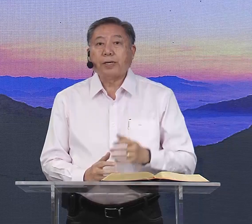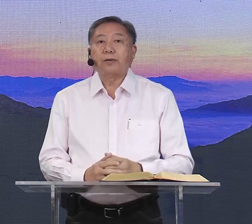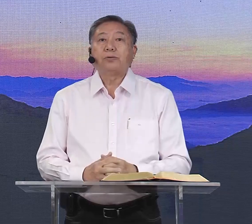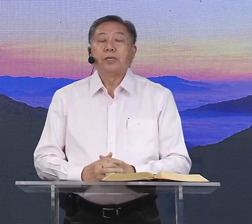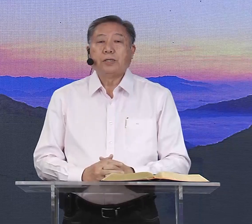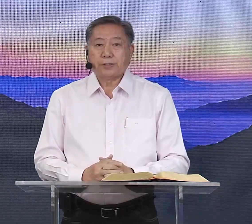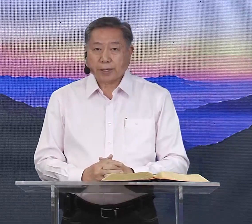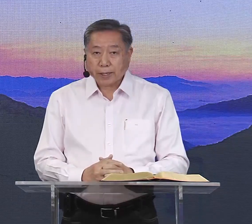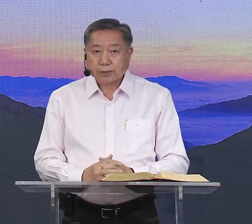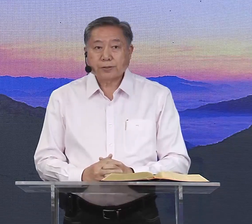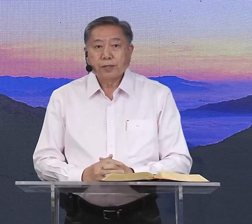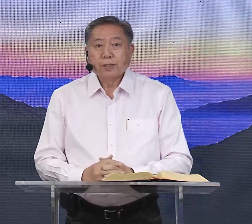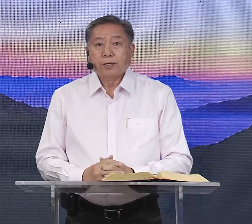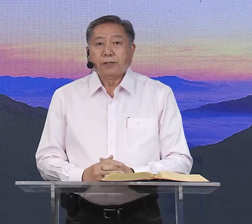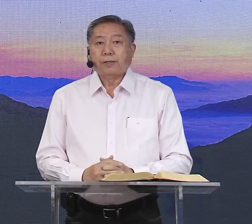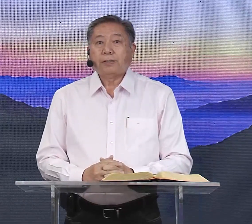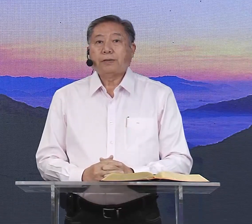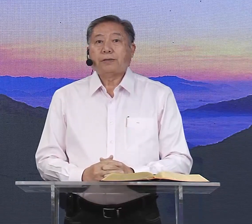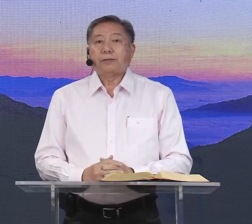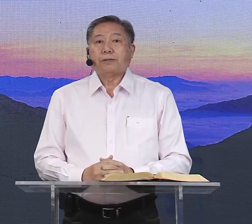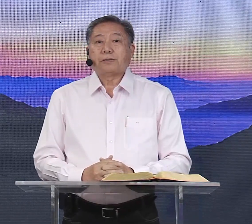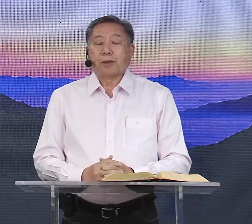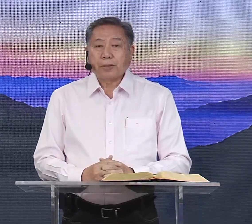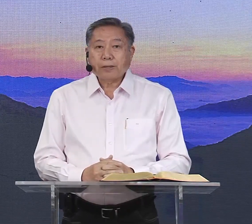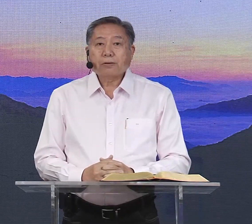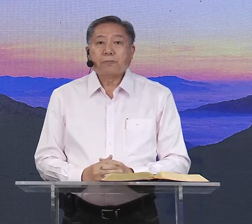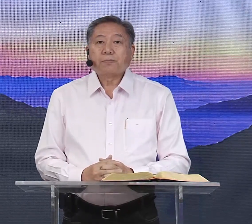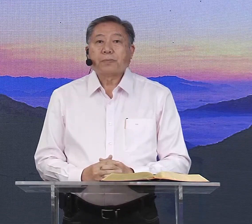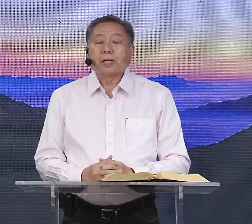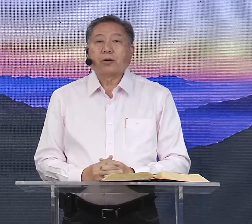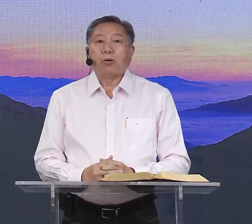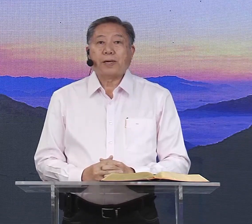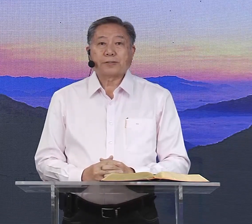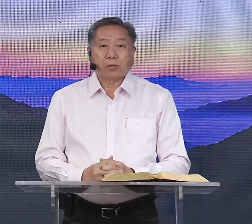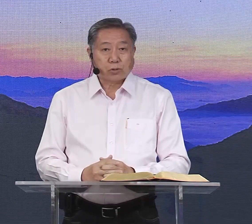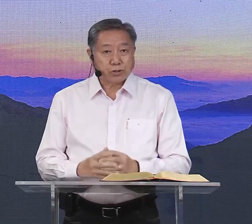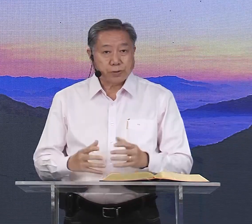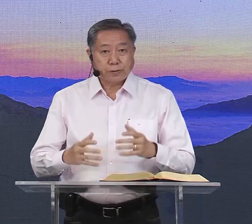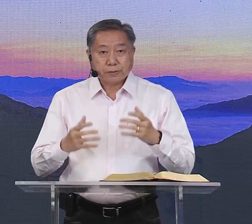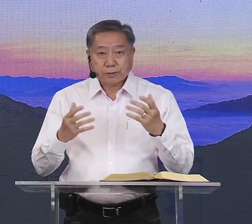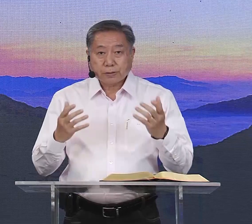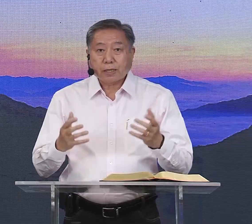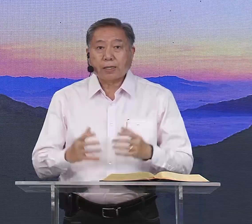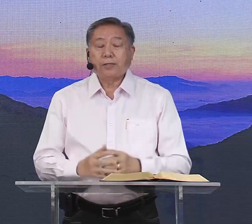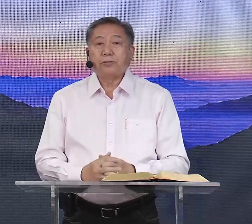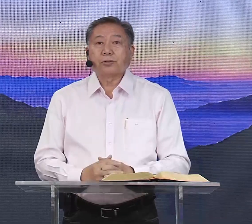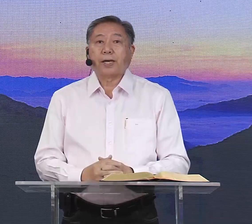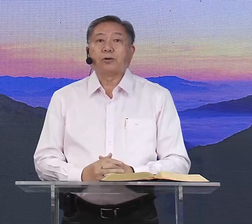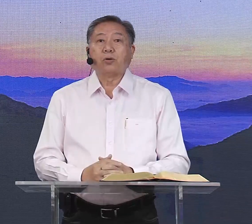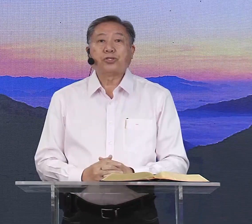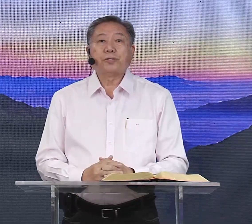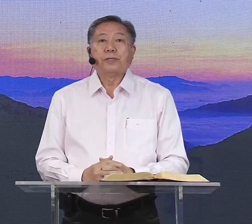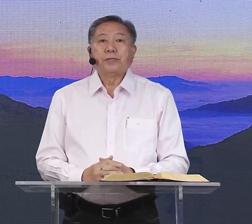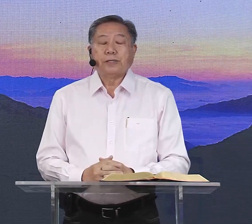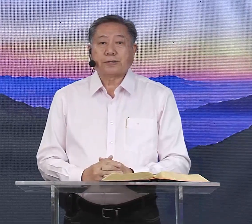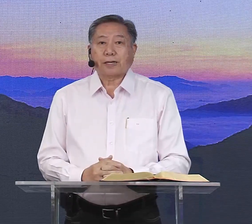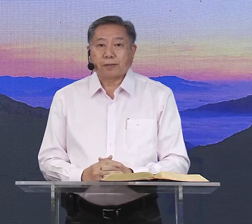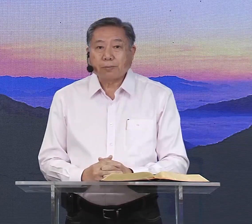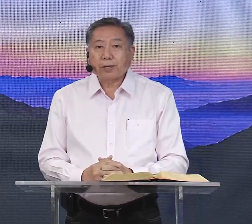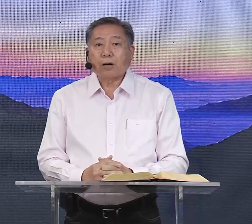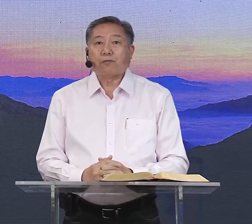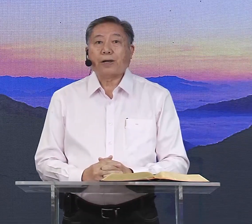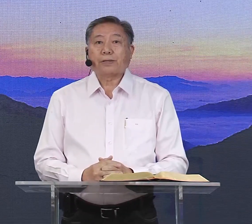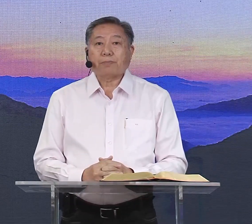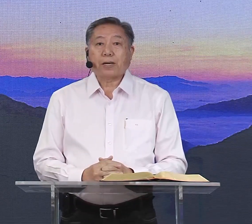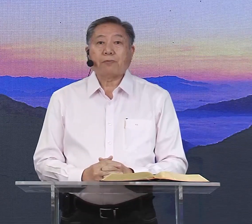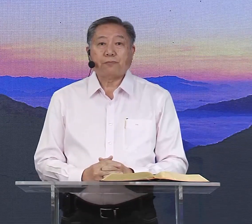até R$1 milhão. E também começa hoje, ali no QR Code, está